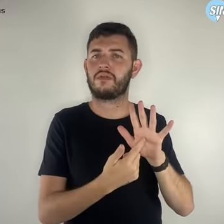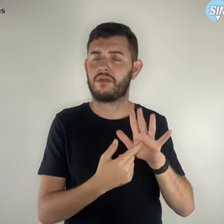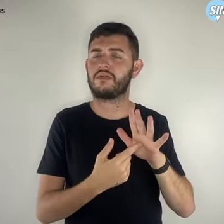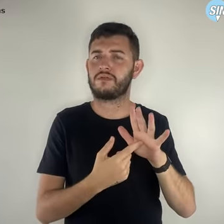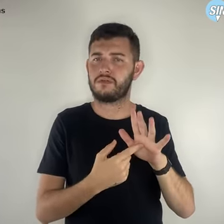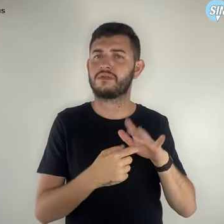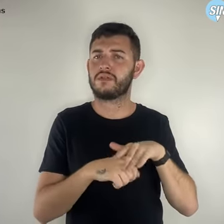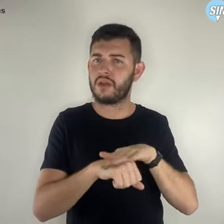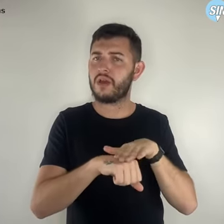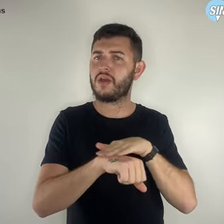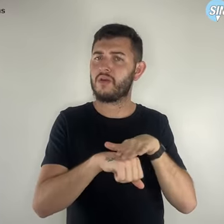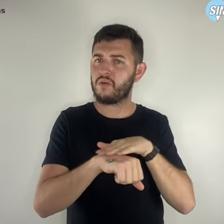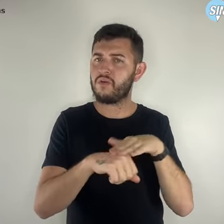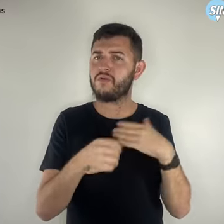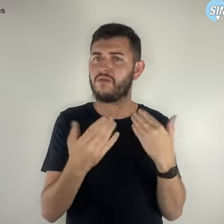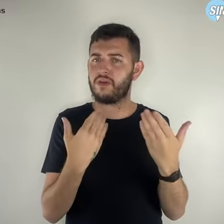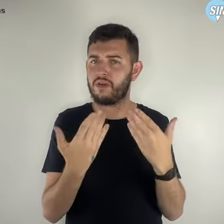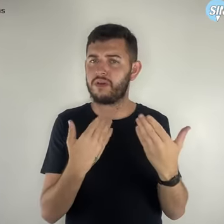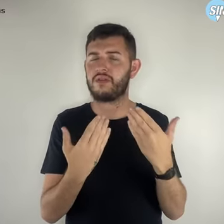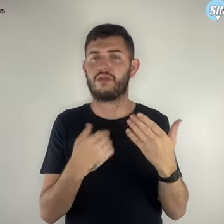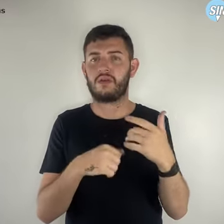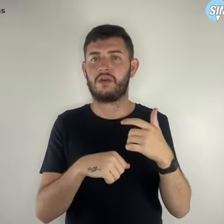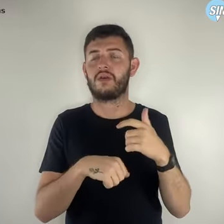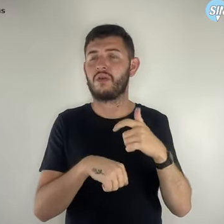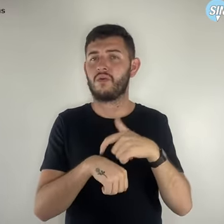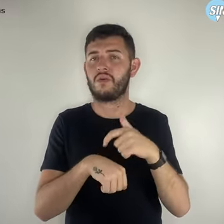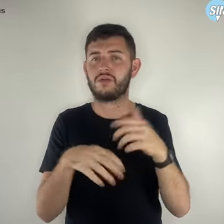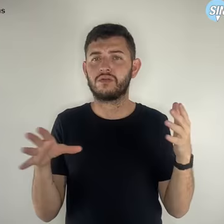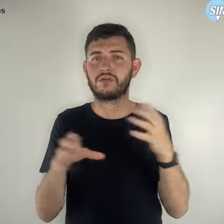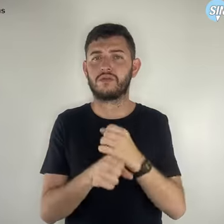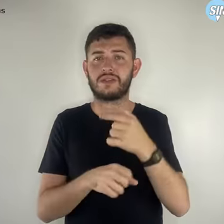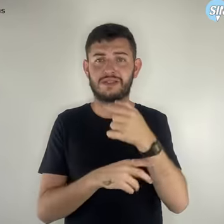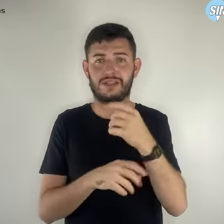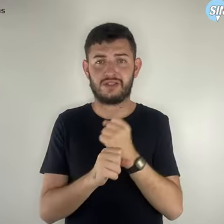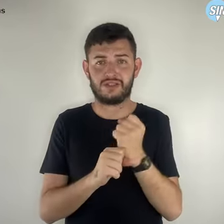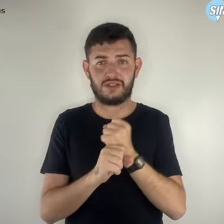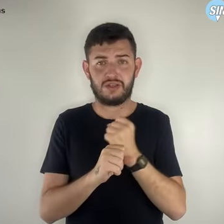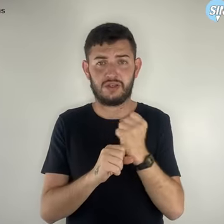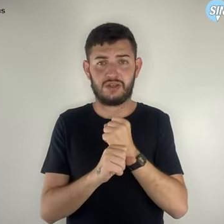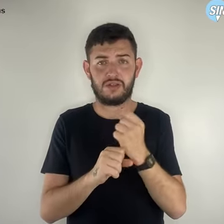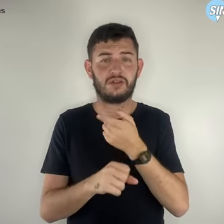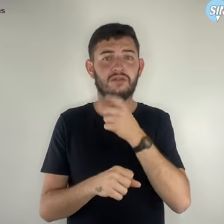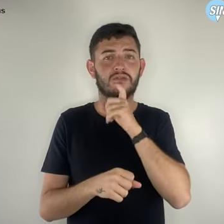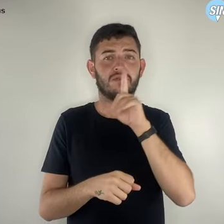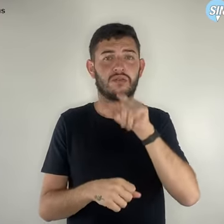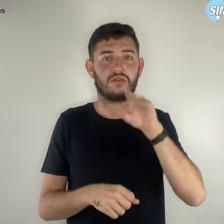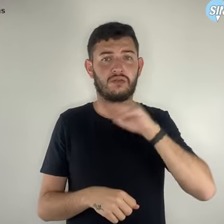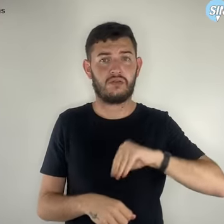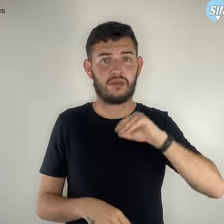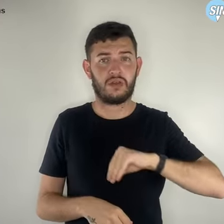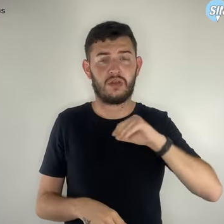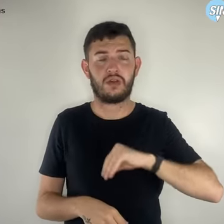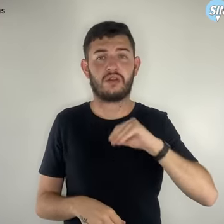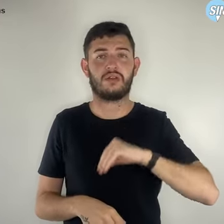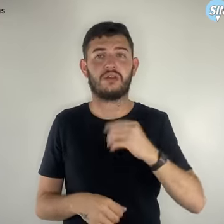destacadas na conversa, uma vez que se acumulam sete anos de congelamento dos salários e do